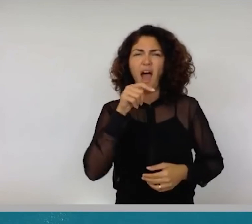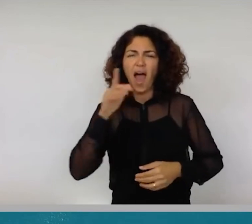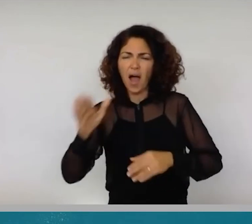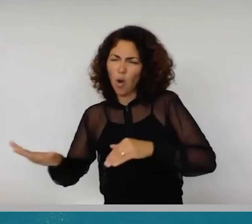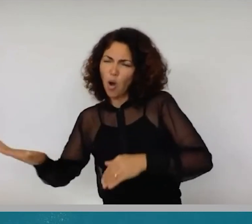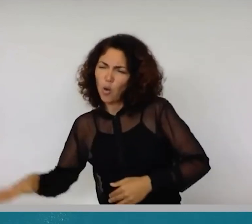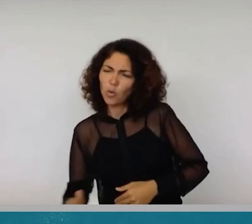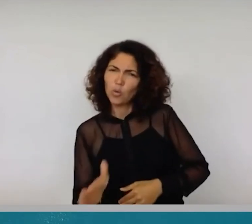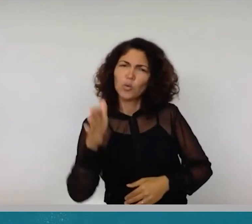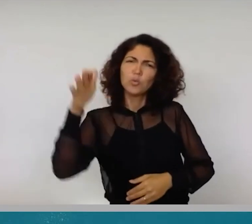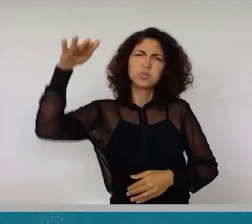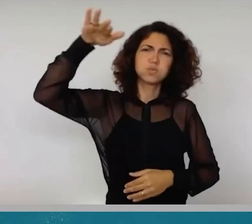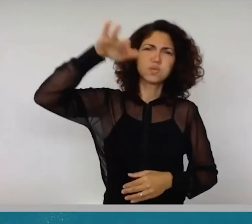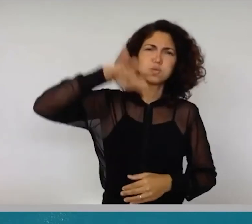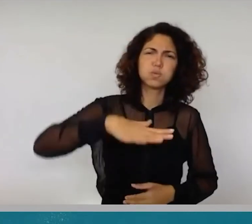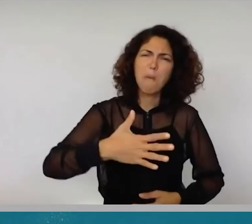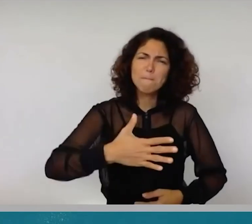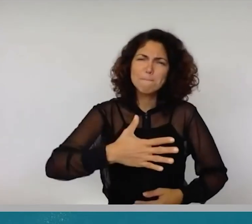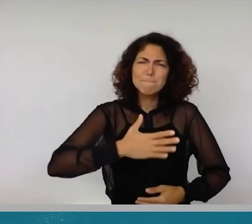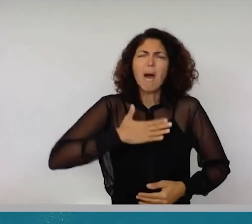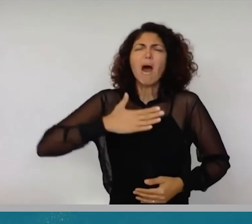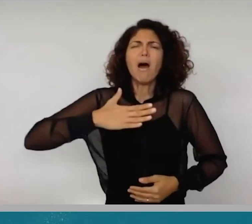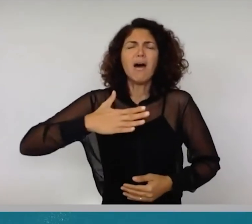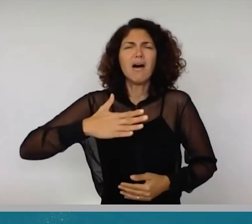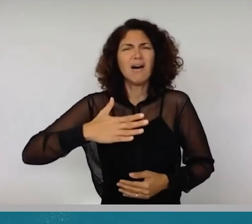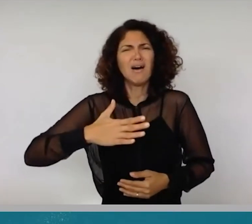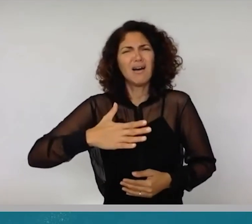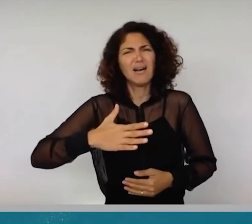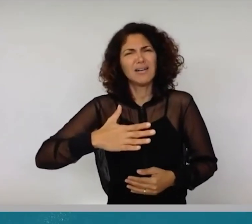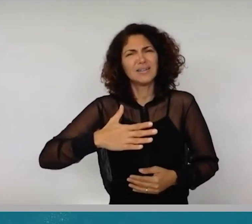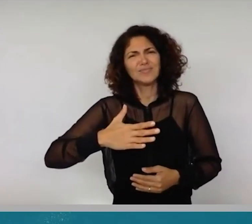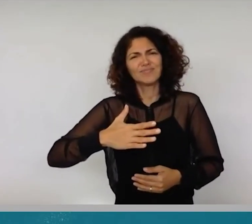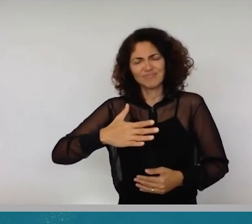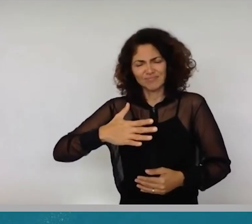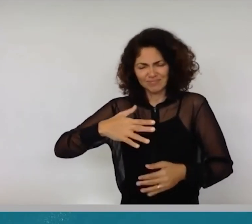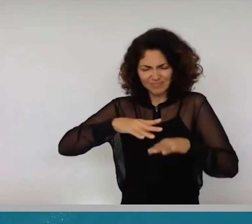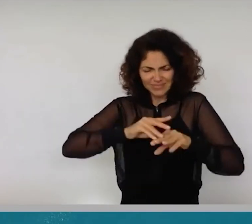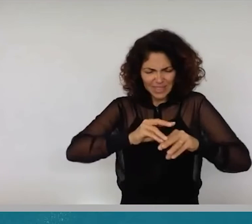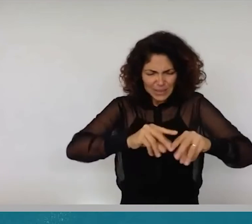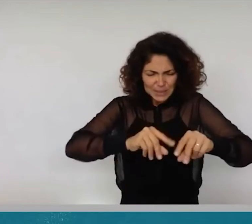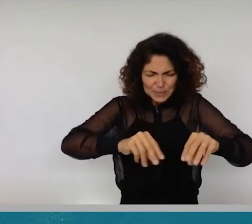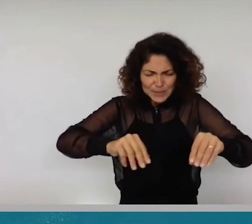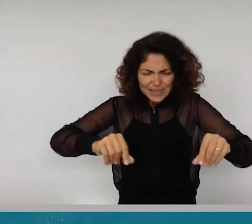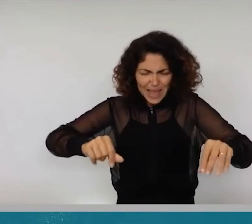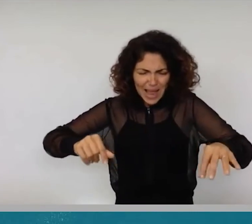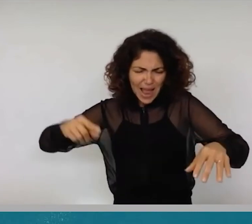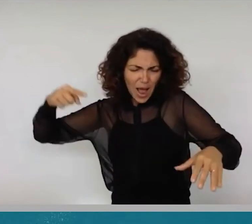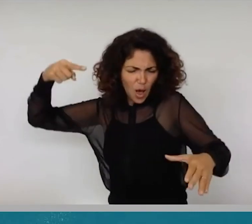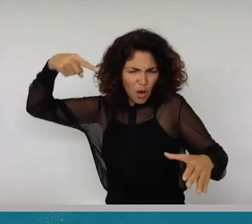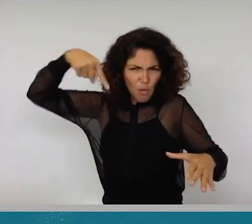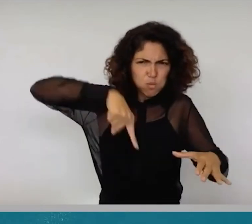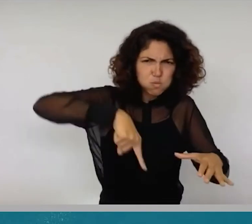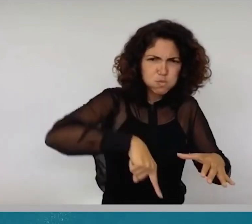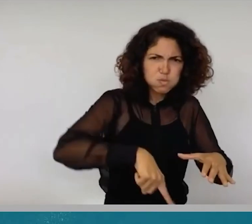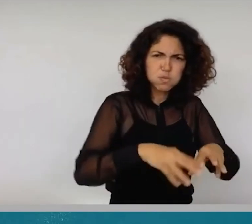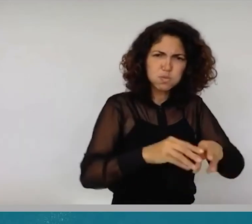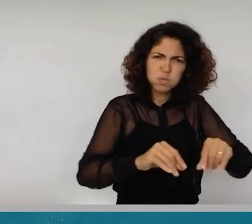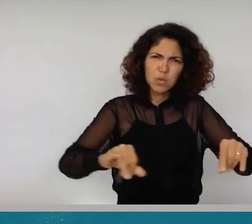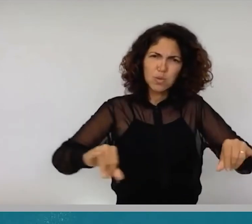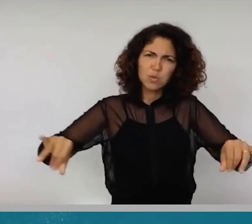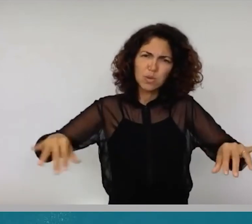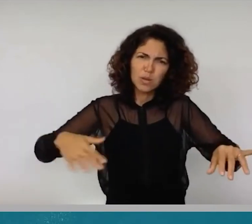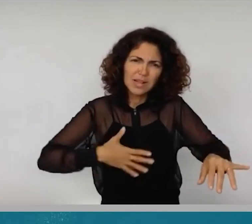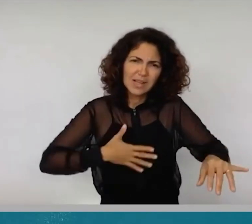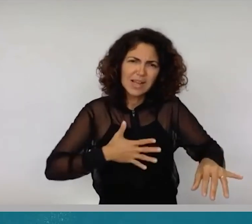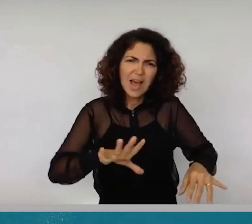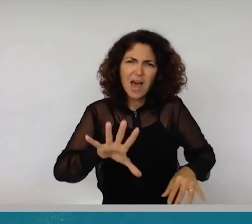bater aqui o meu peito no leito de areia. Não só raspou, mas eu perdi fôlego. Sabe quando